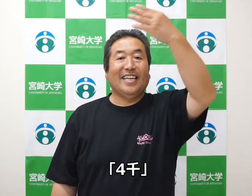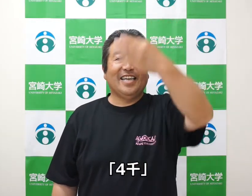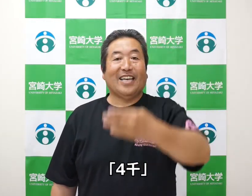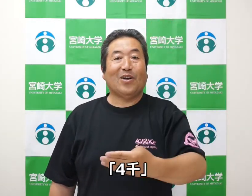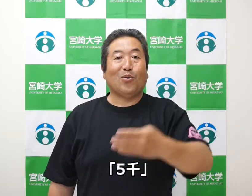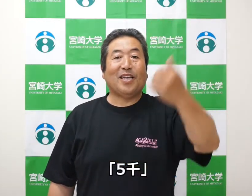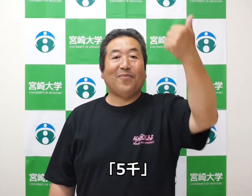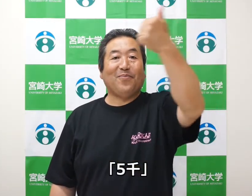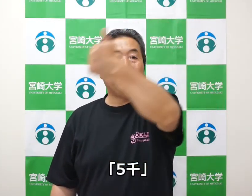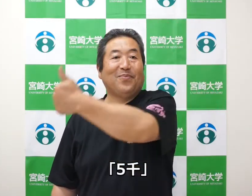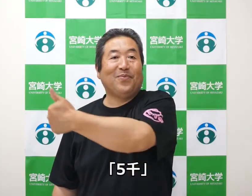5000、